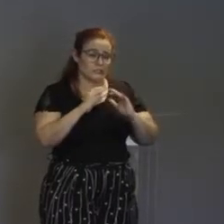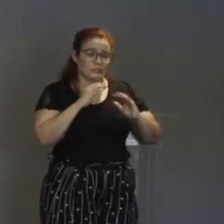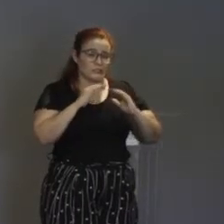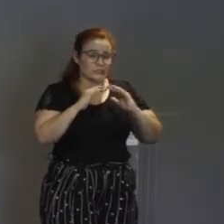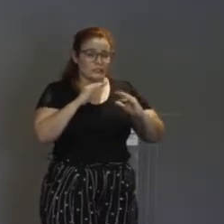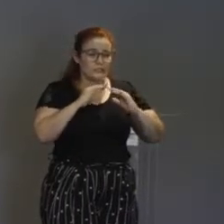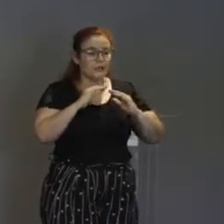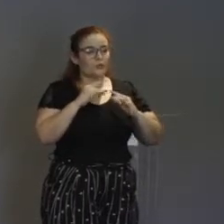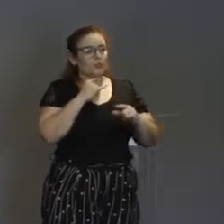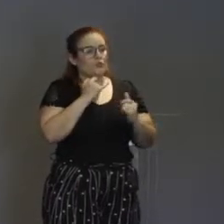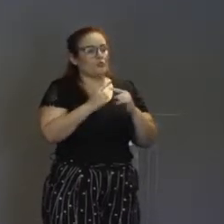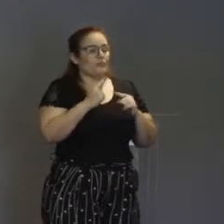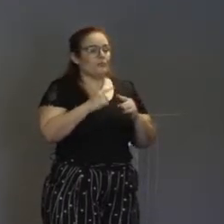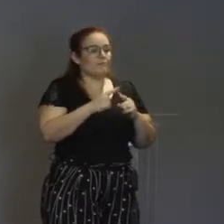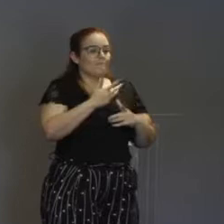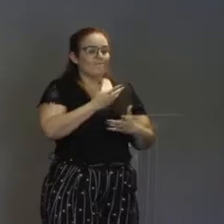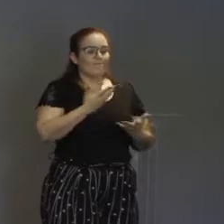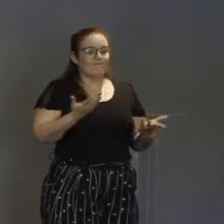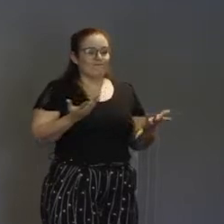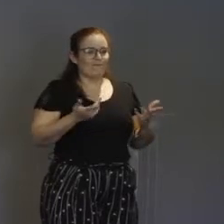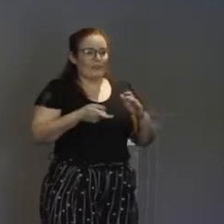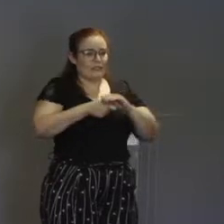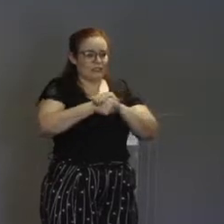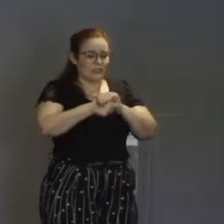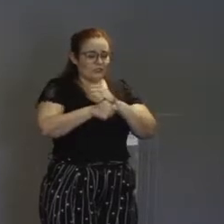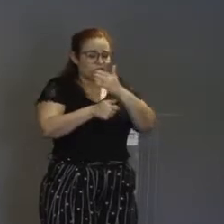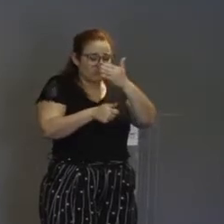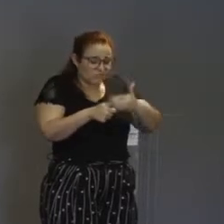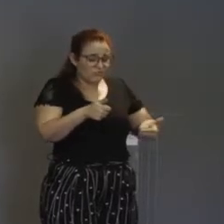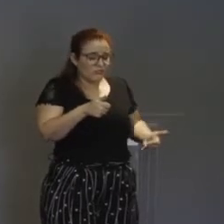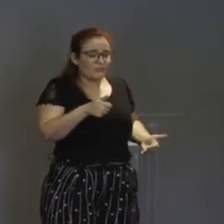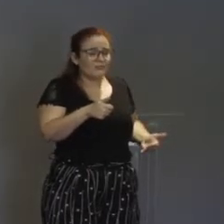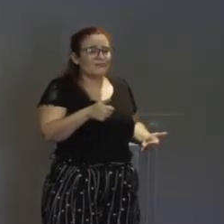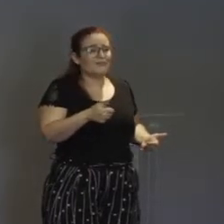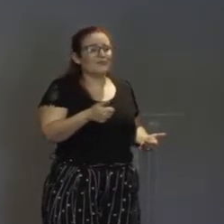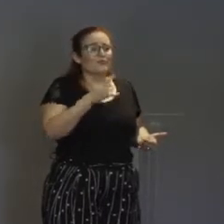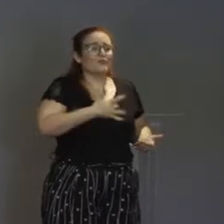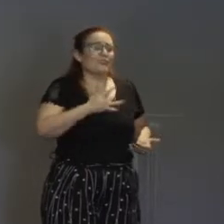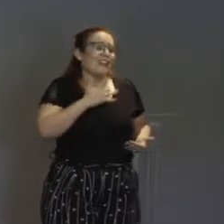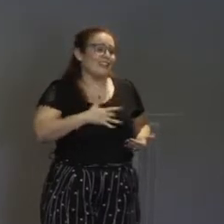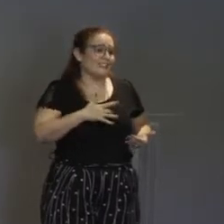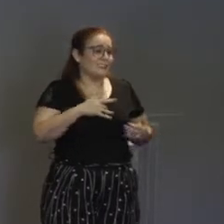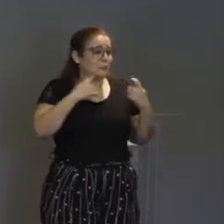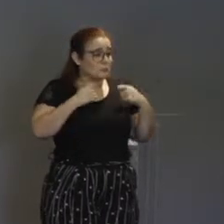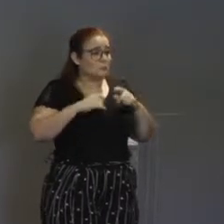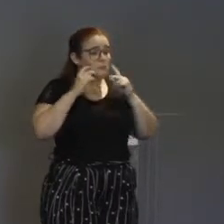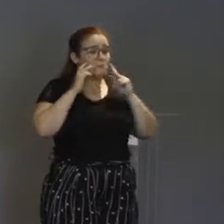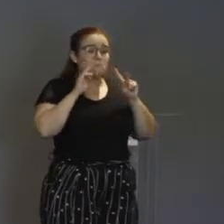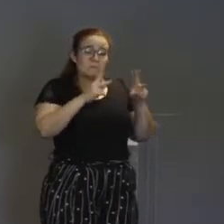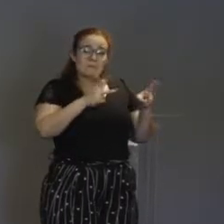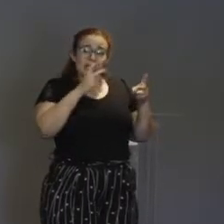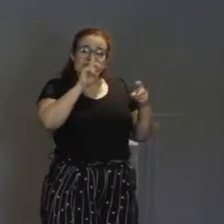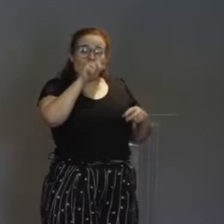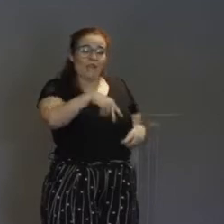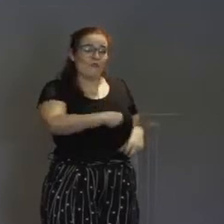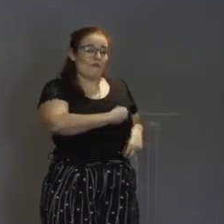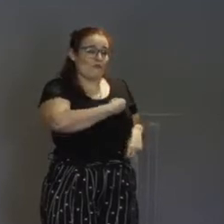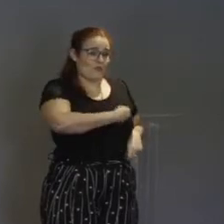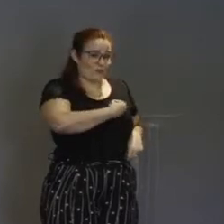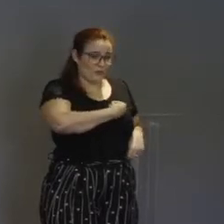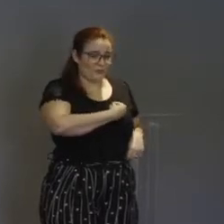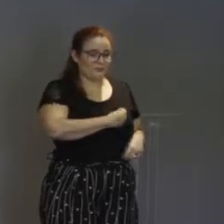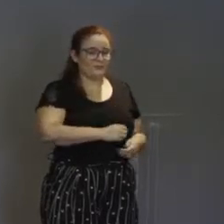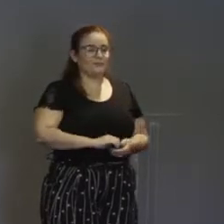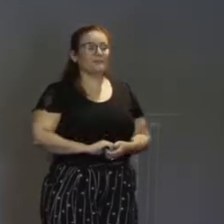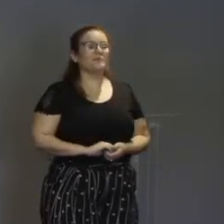cindindo a cidade, esquartejando a tal da tartaruguinha coitada, em vez de vê-la como um ser vivo, como algo uno em que as coisas de fato